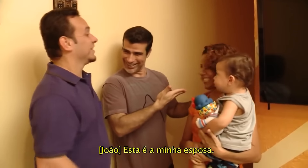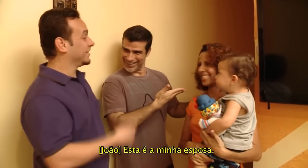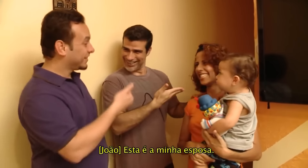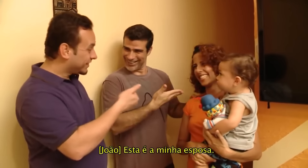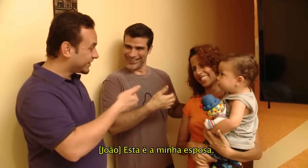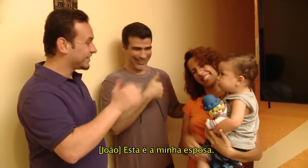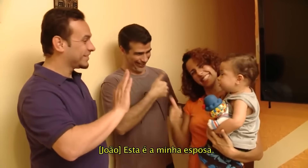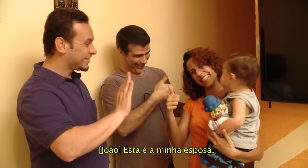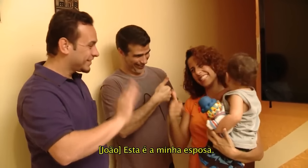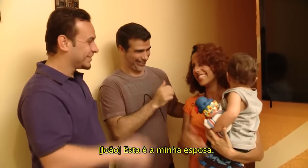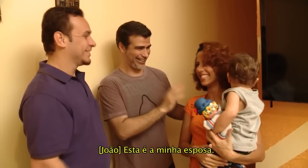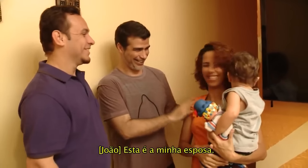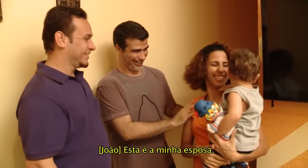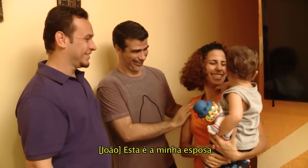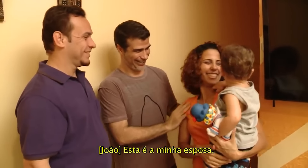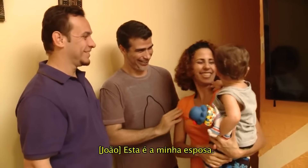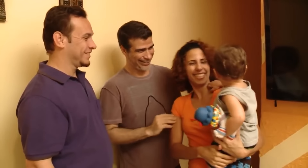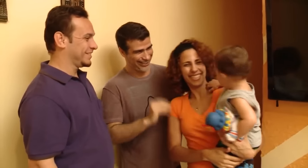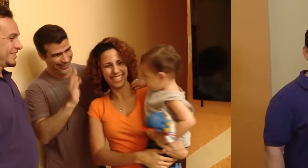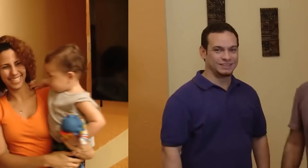Esta é a minha esposa. Oi! Oi!